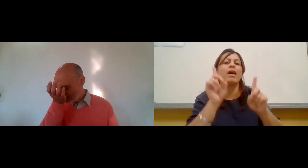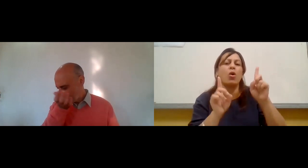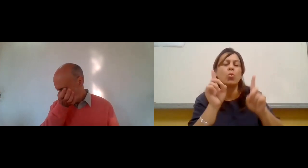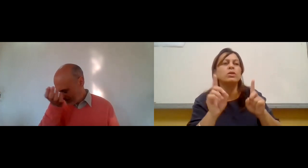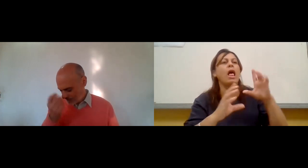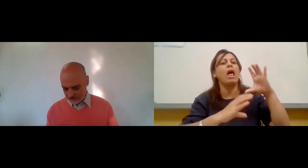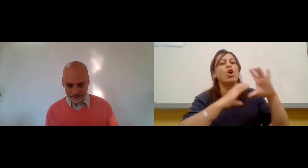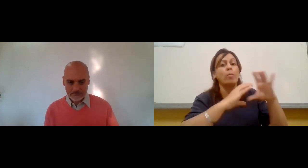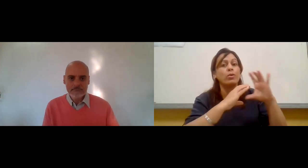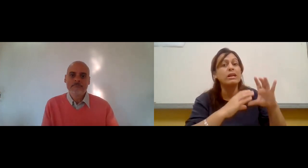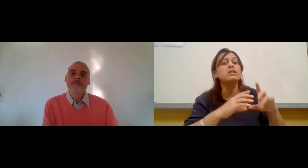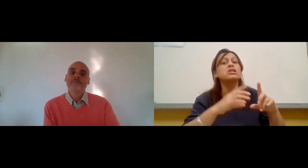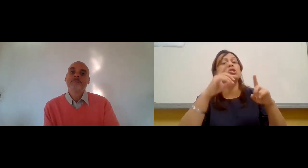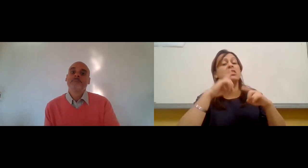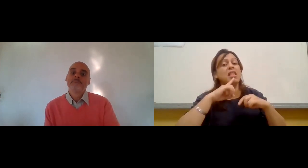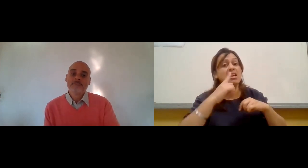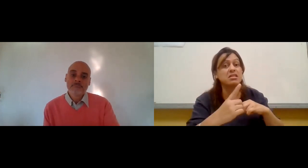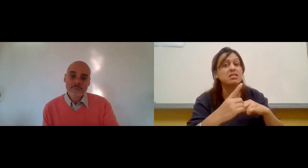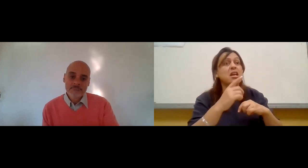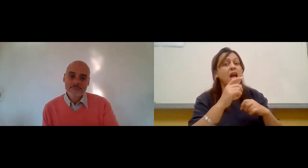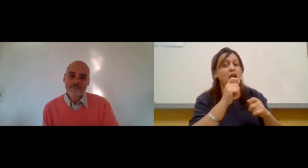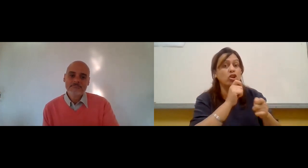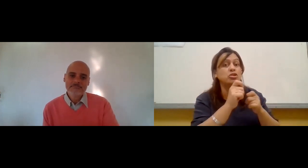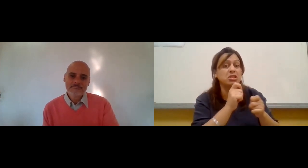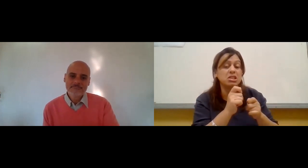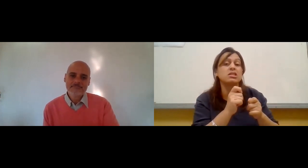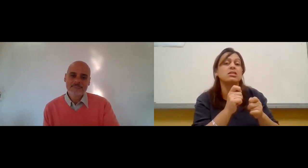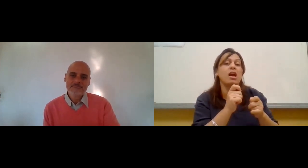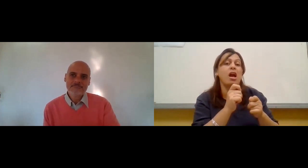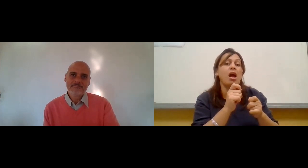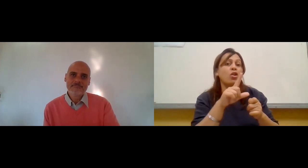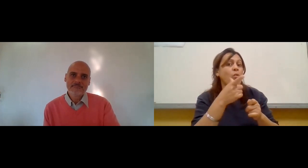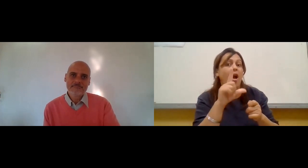y hablaba de esa noticia también. Bueno, vamos a O indagar. sea, hablaba de...